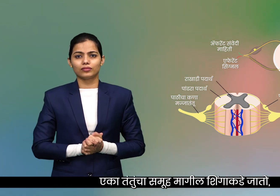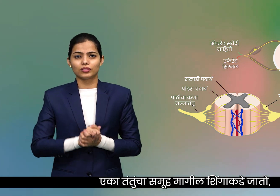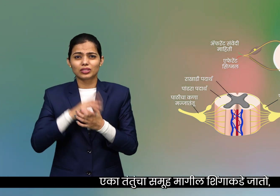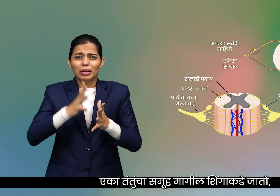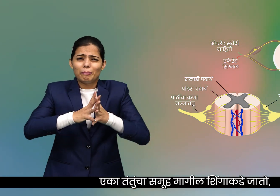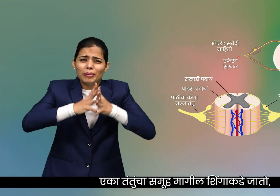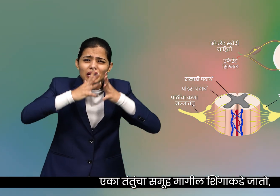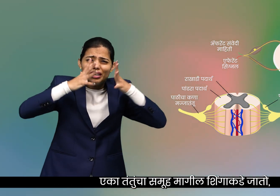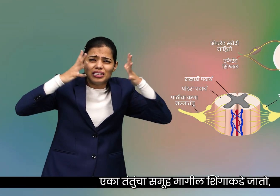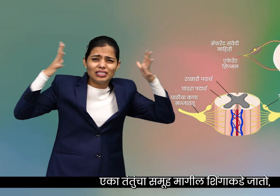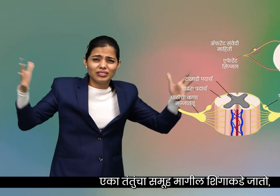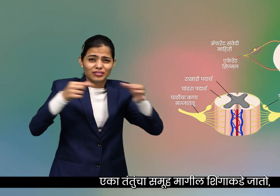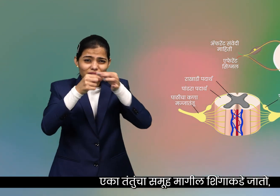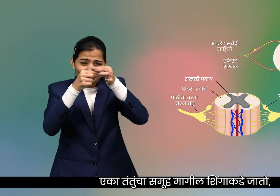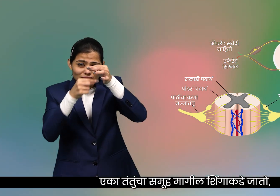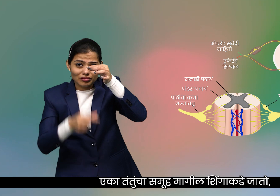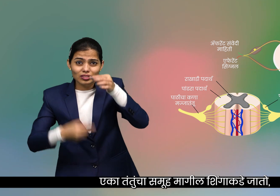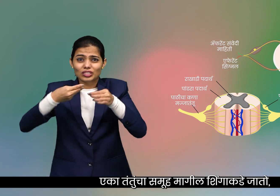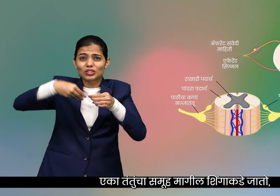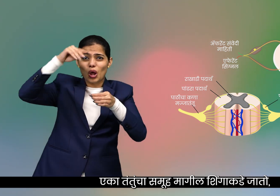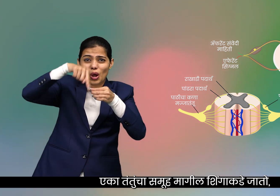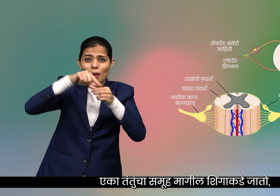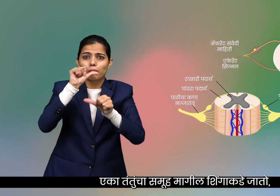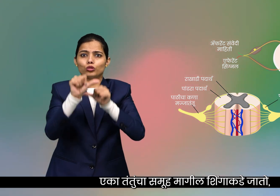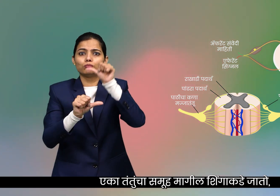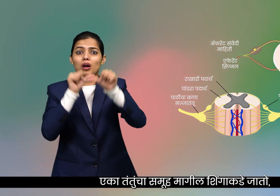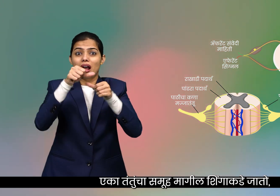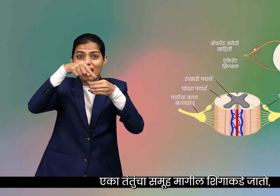एका तंतूचा समूह मागील शिंगाकडे जातो,